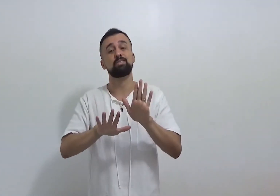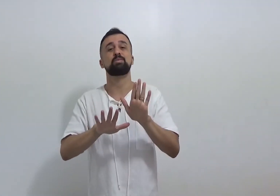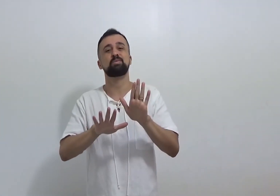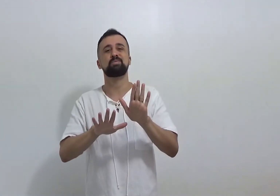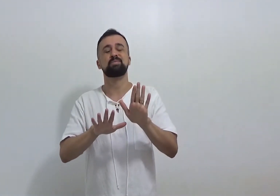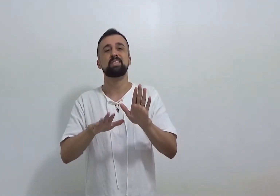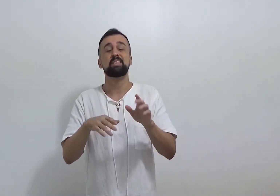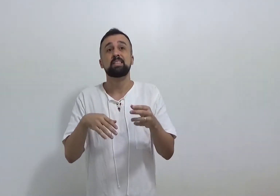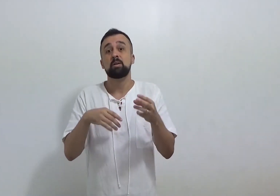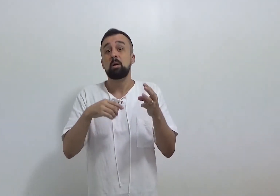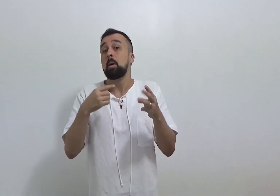Portanto, cuidado.